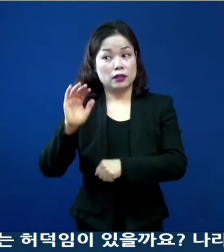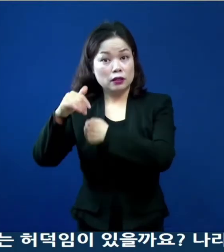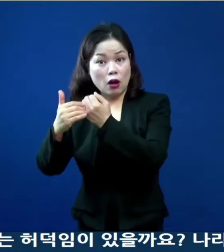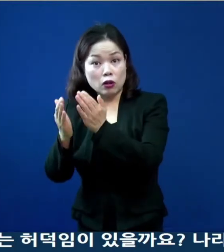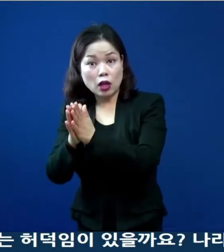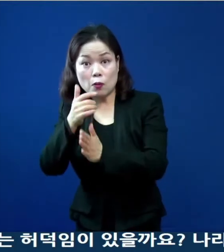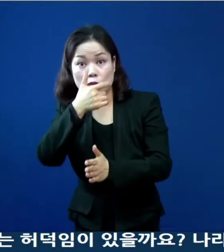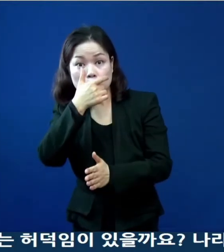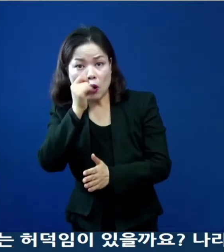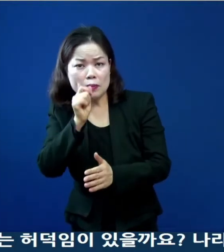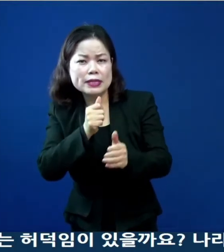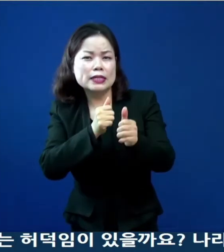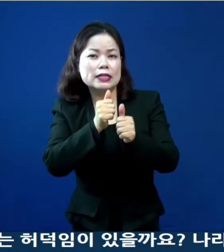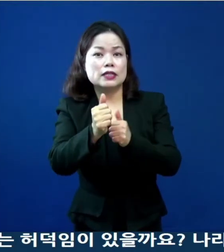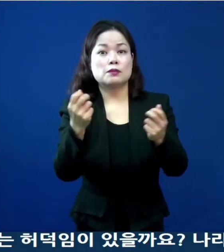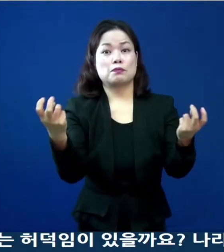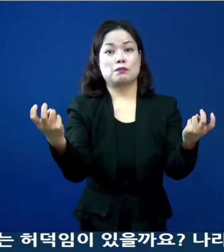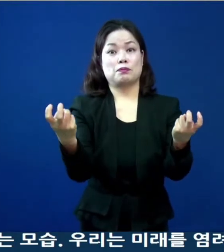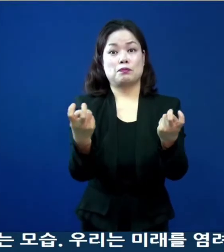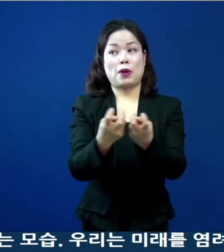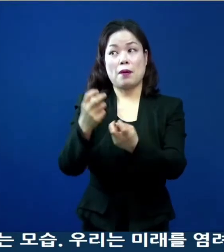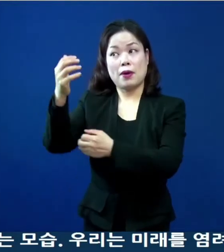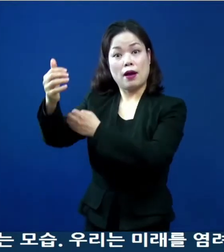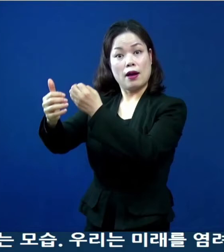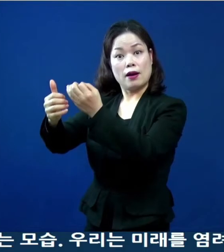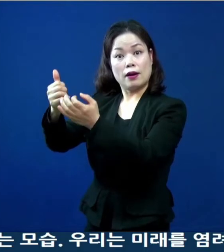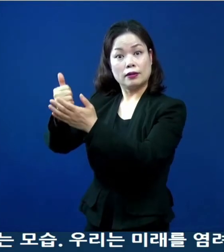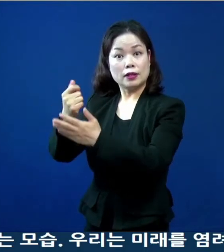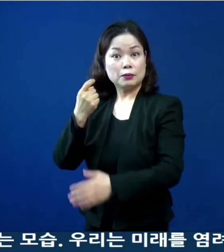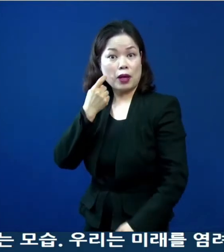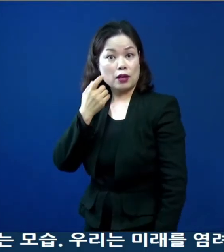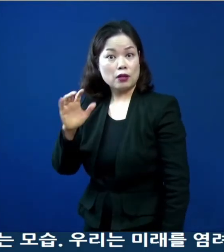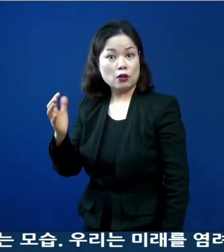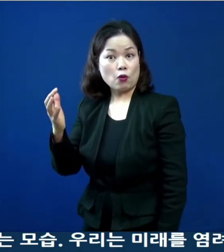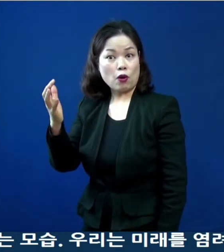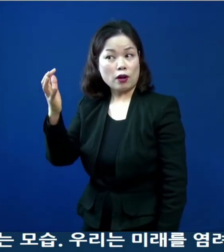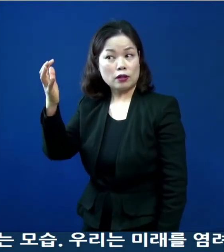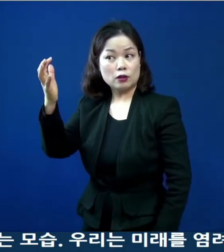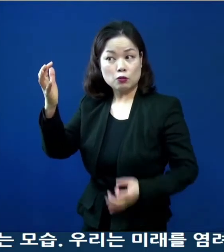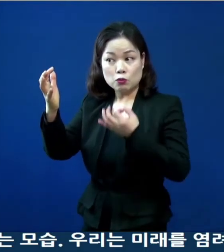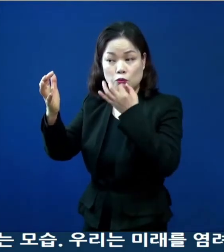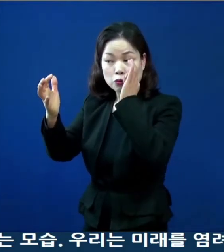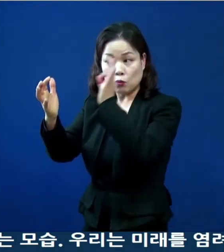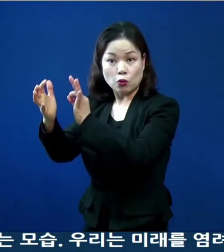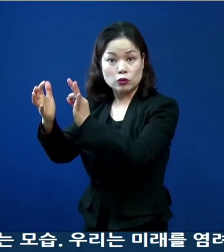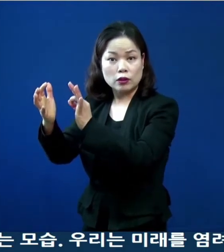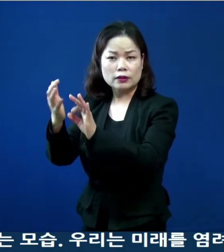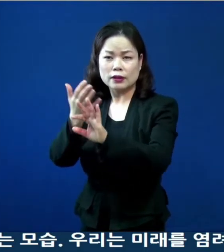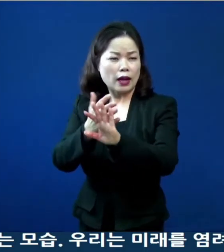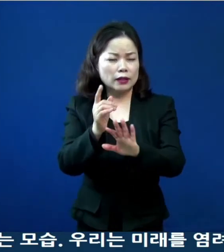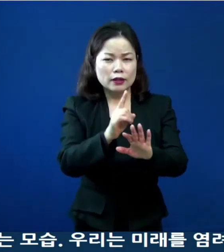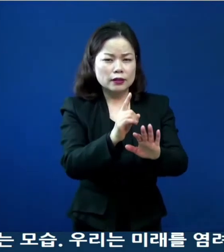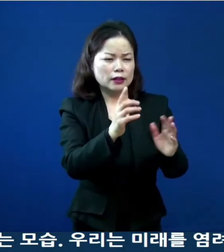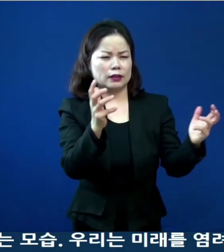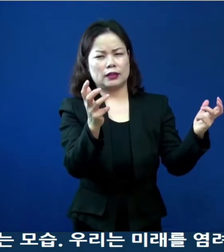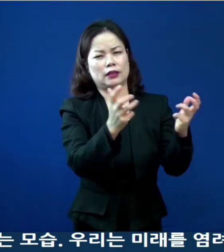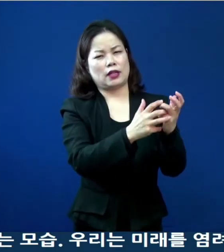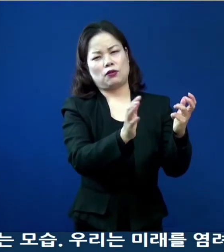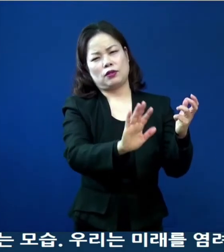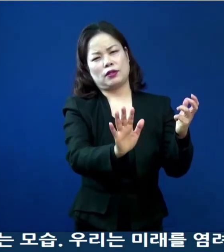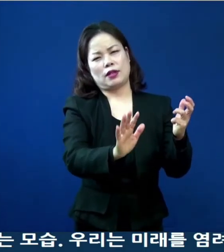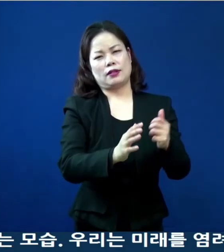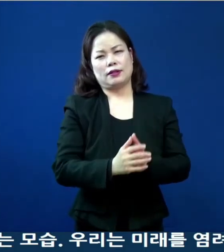그 결핍을 이기는 방법이 하나님의 영광을 보는 것이다. 다른 어떤 것이 채워지는 것이